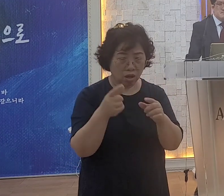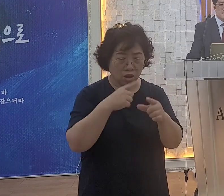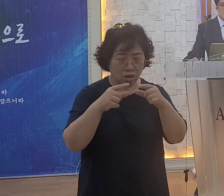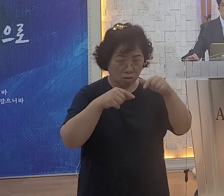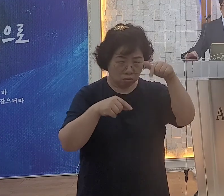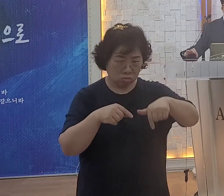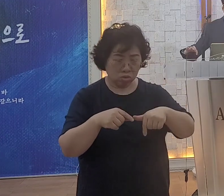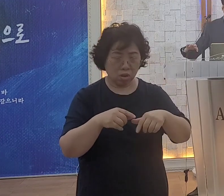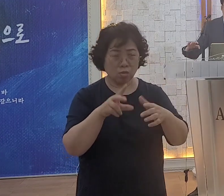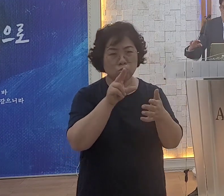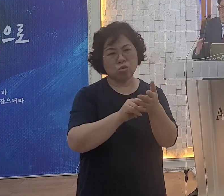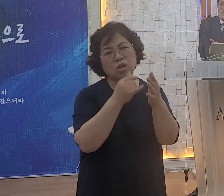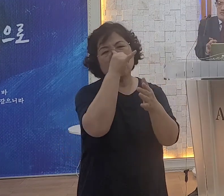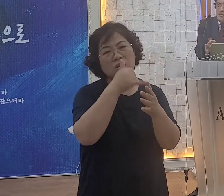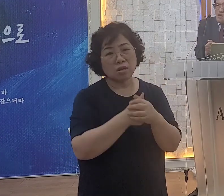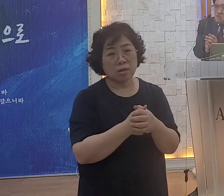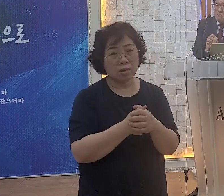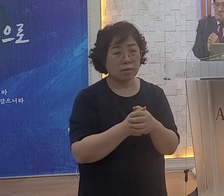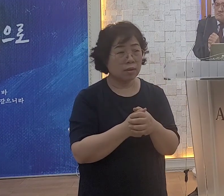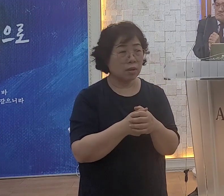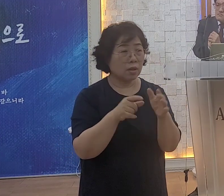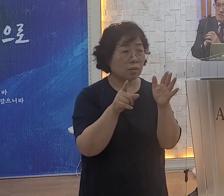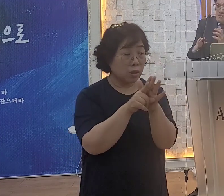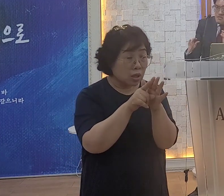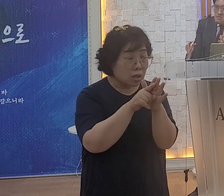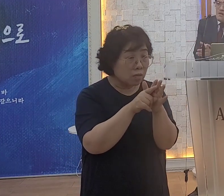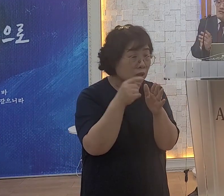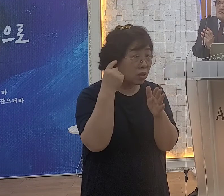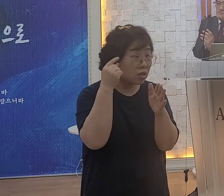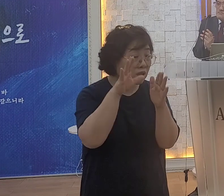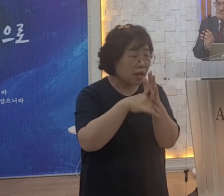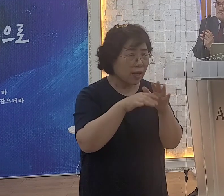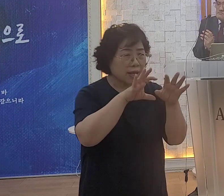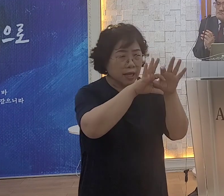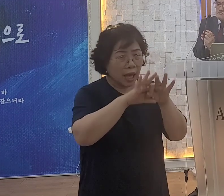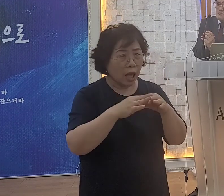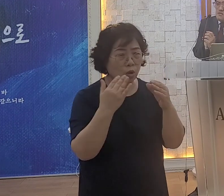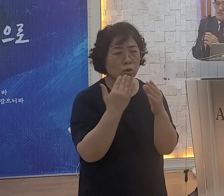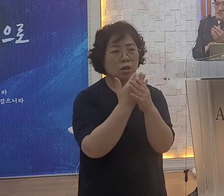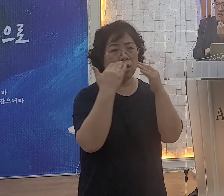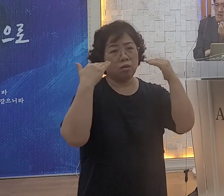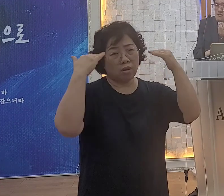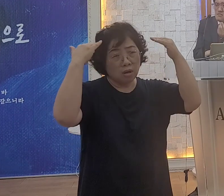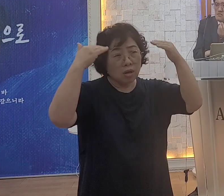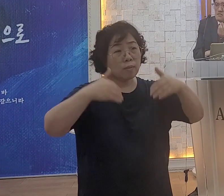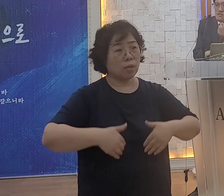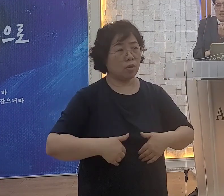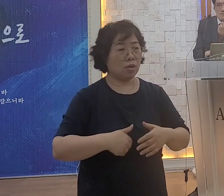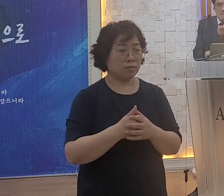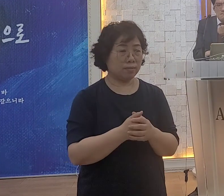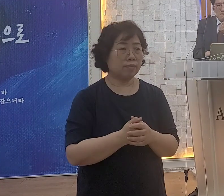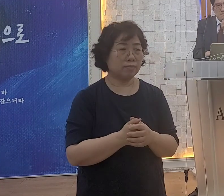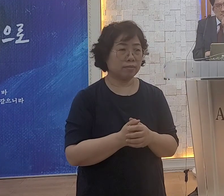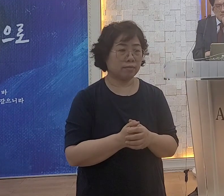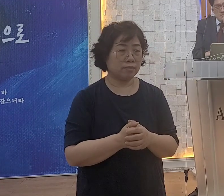믿음은 들으면서 계속 성장하는 거예요. 그래서 작은